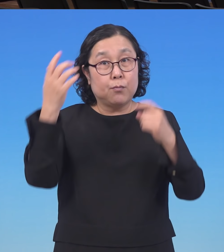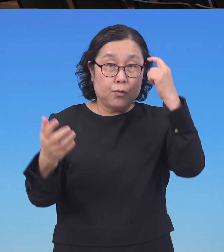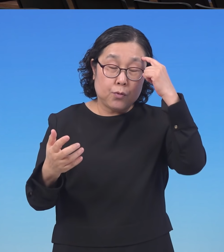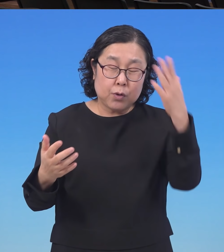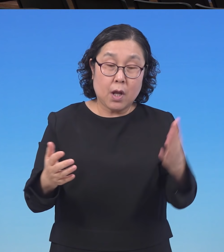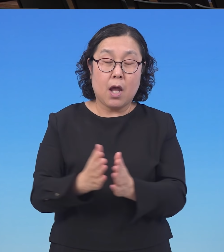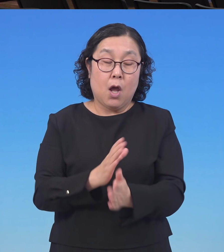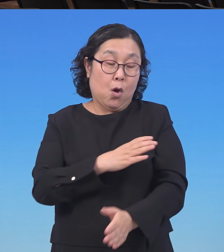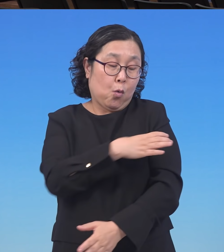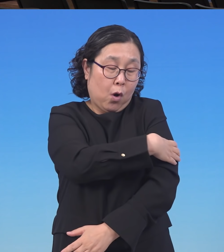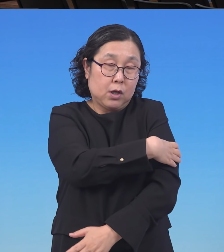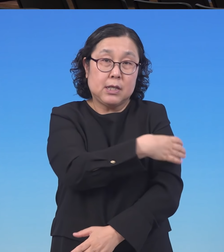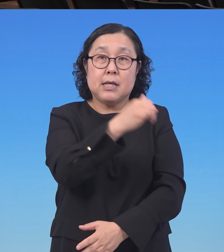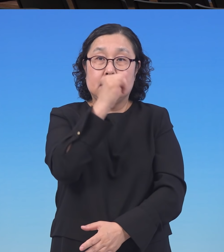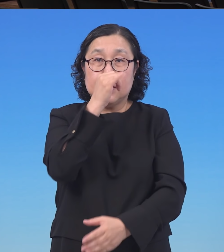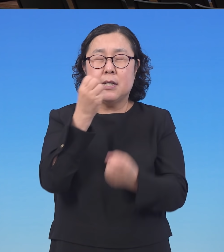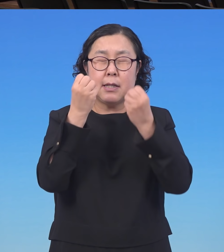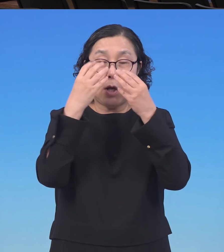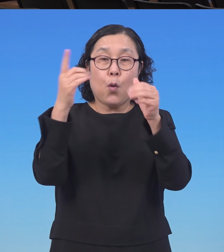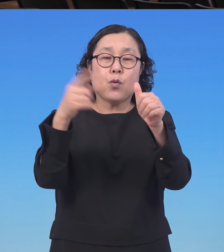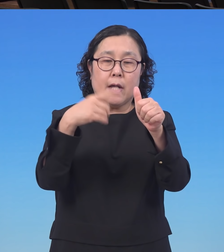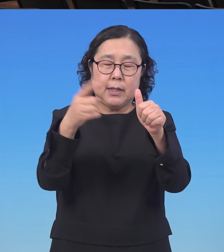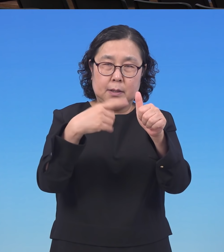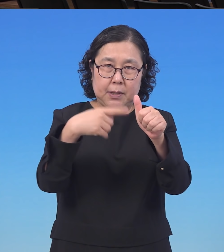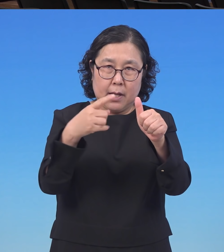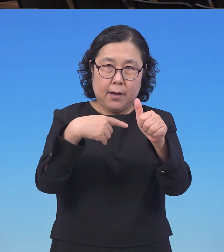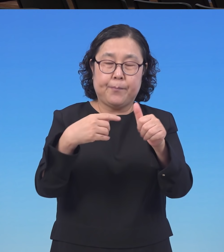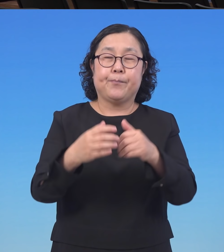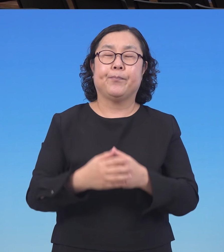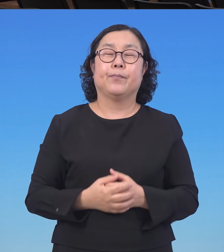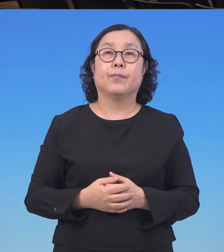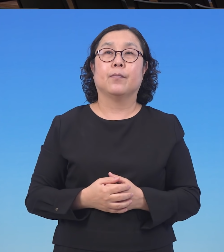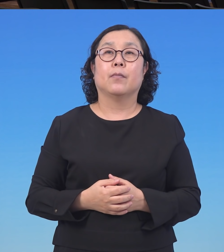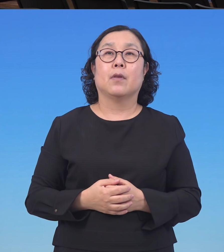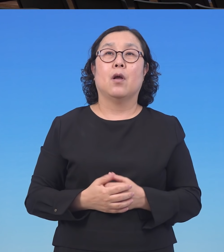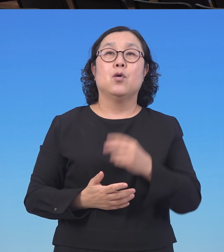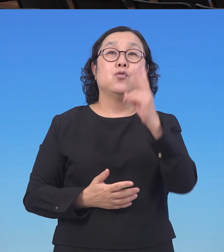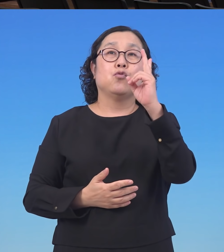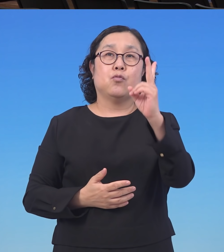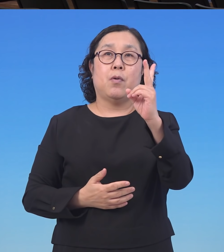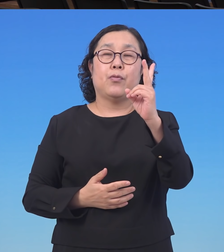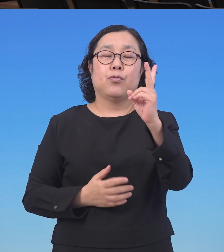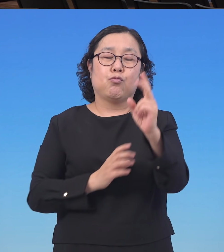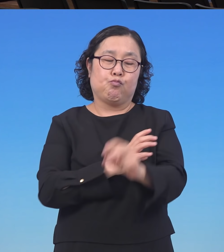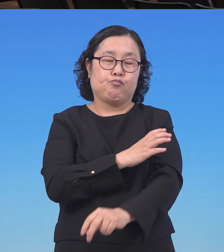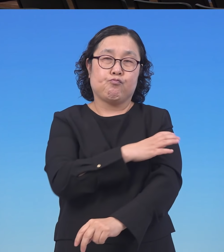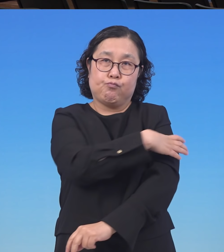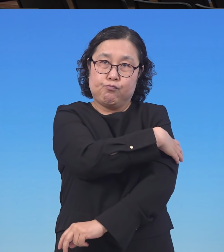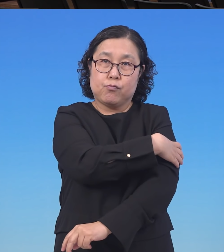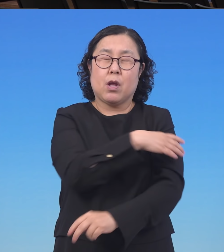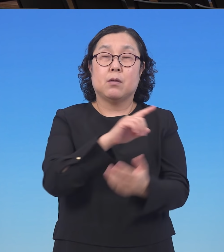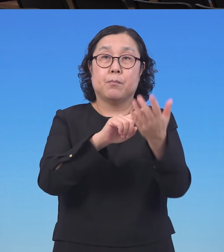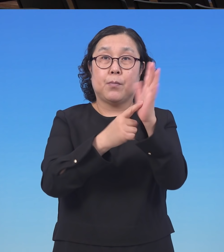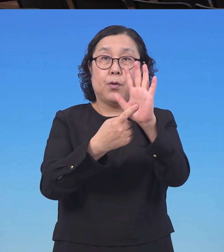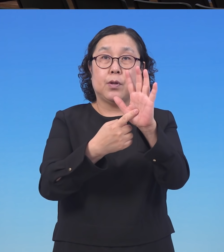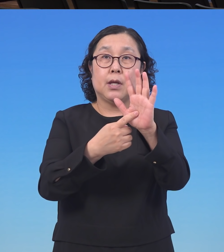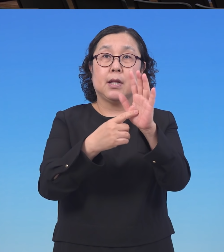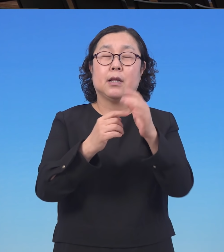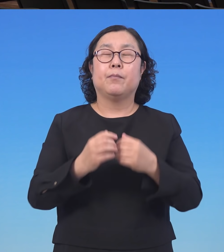이는 어찌미냐 권위 있는 새 교훈이로다. 이렇게 두 번에 걸쳐서 이